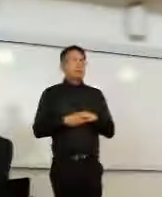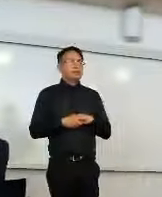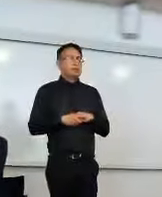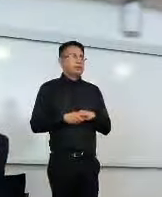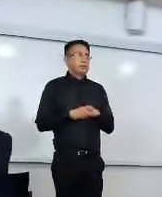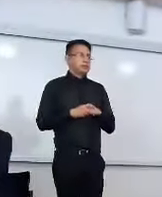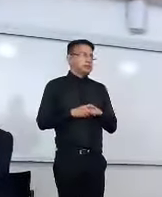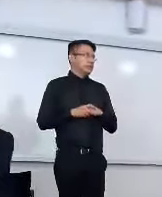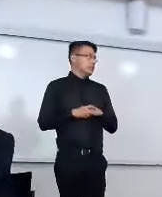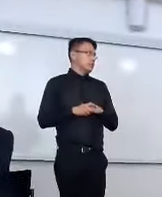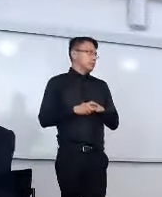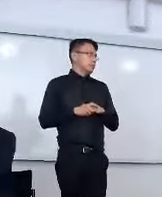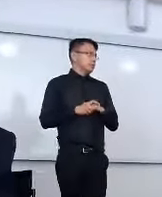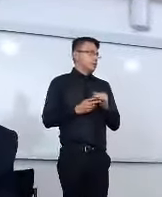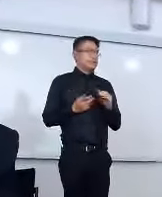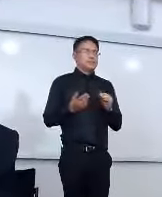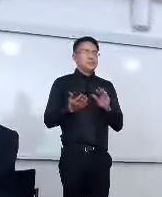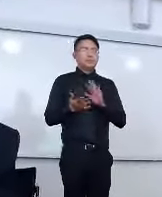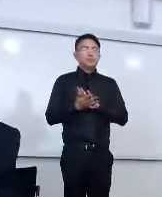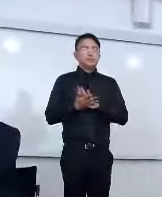Gracias.